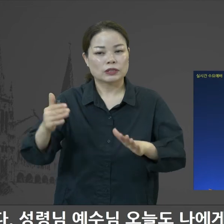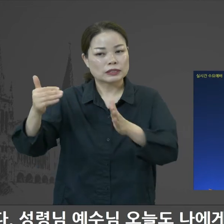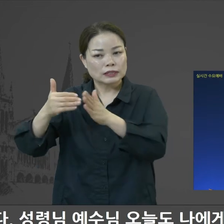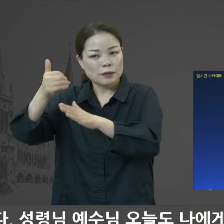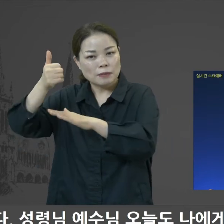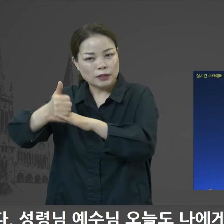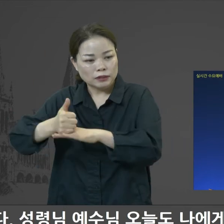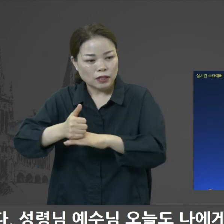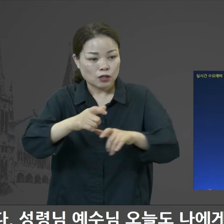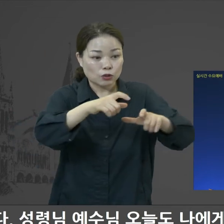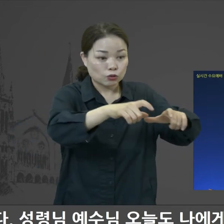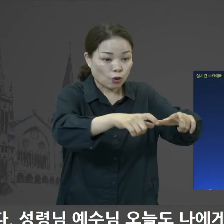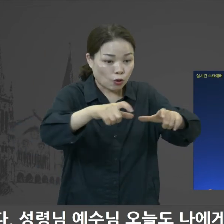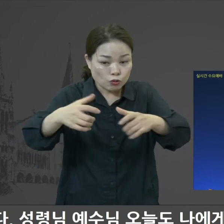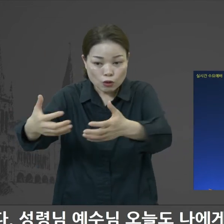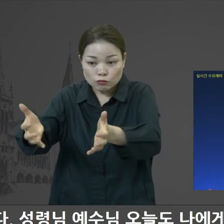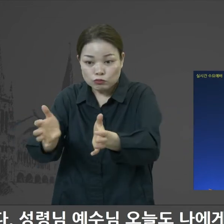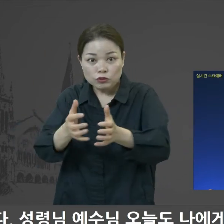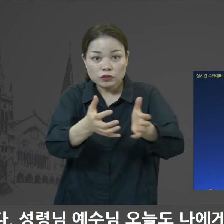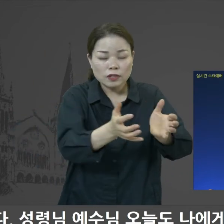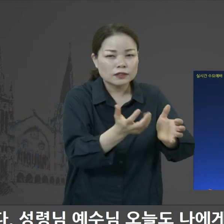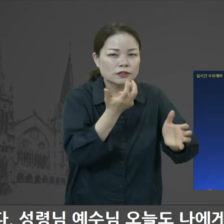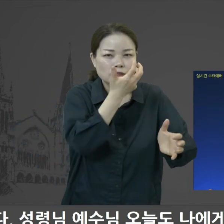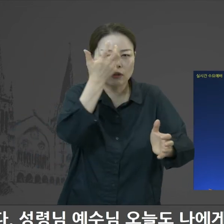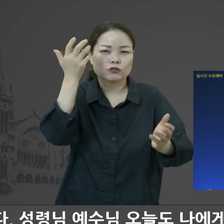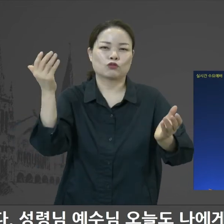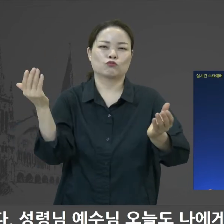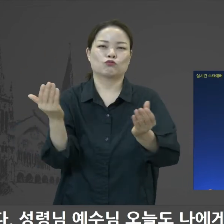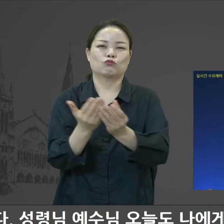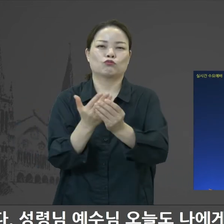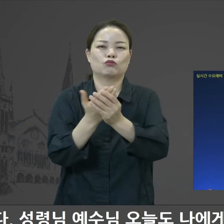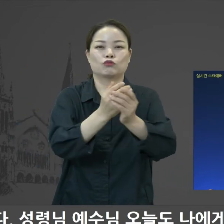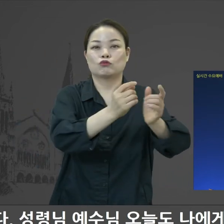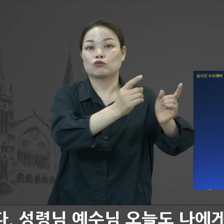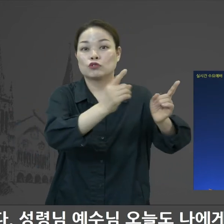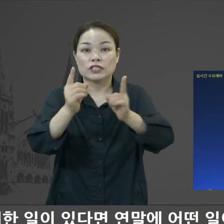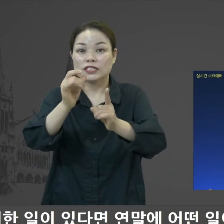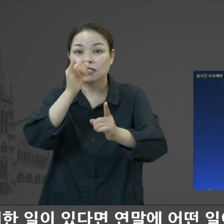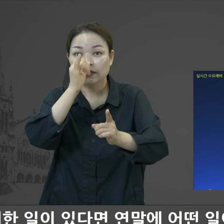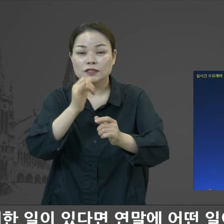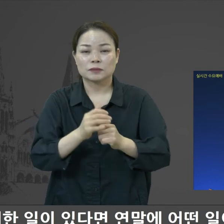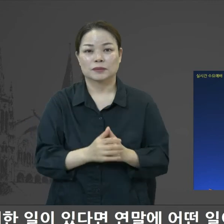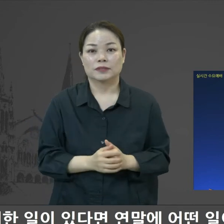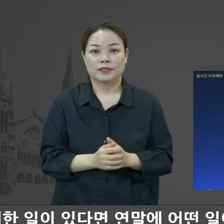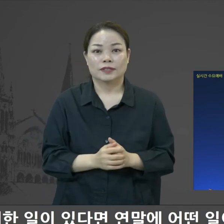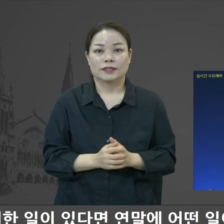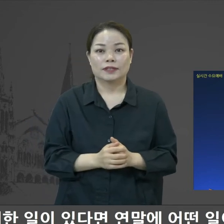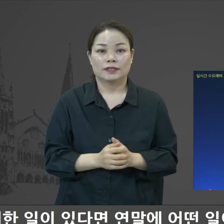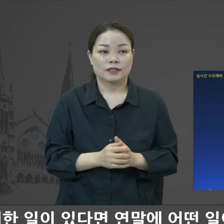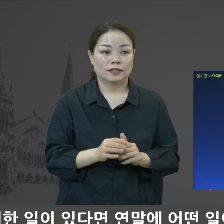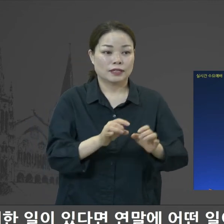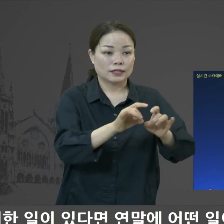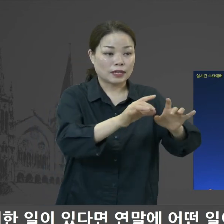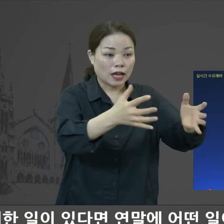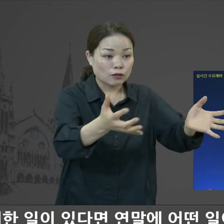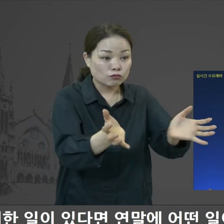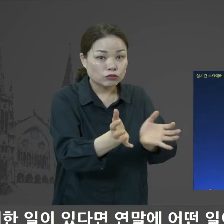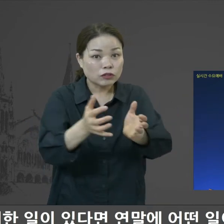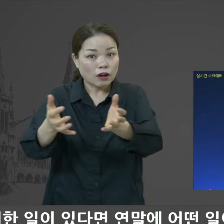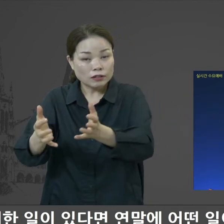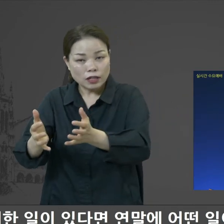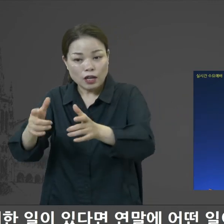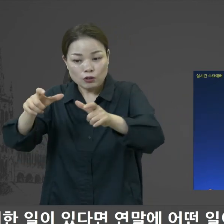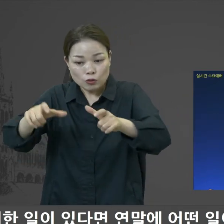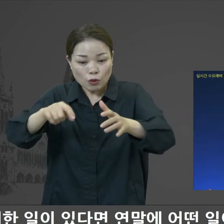각 교구와 부서에 영적인 부흥이 일어날 겁니다. 믿으십니까? 각 부서 안에,